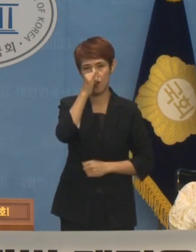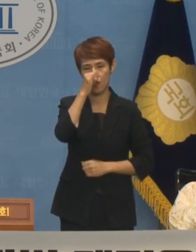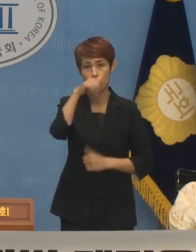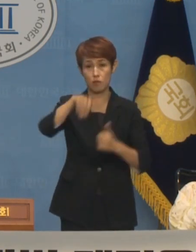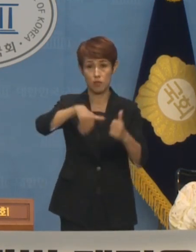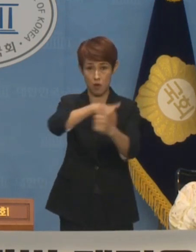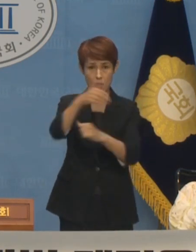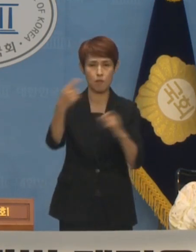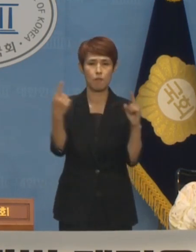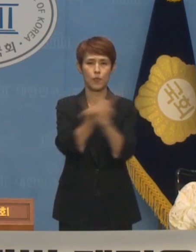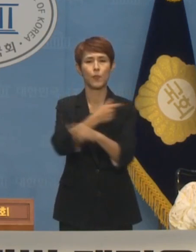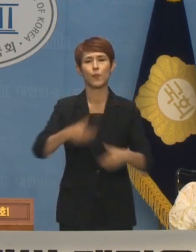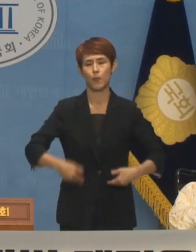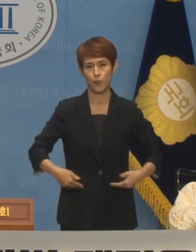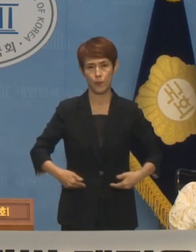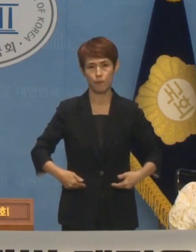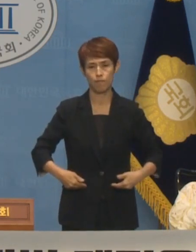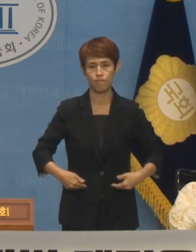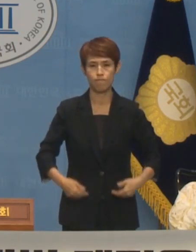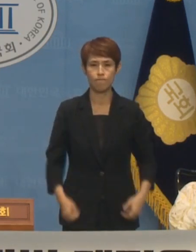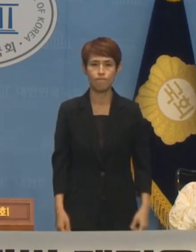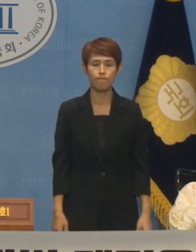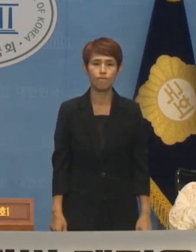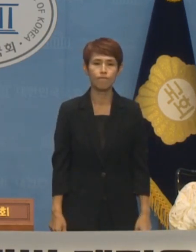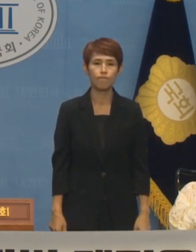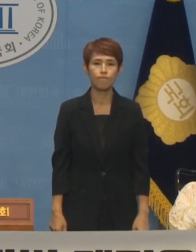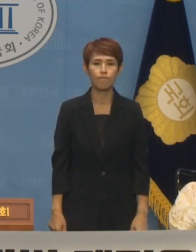패러다임의 변화여야 한다.